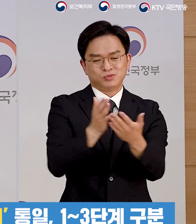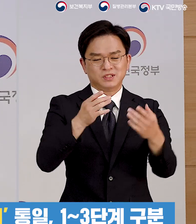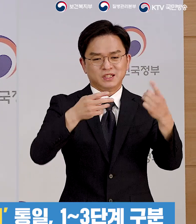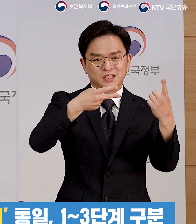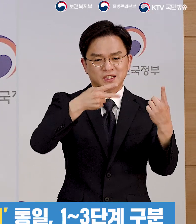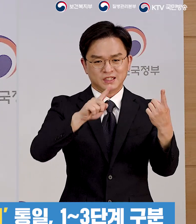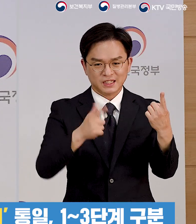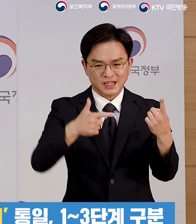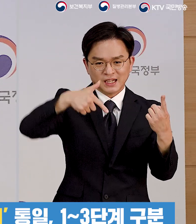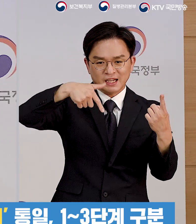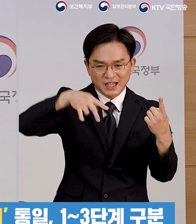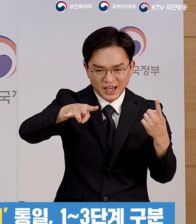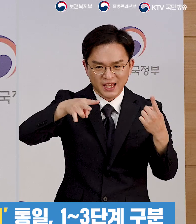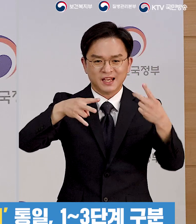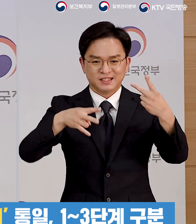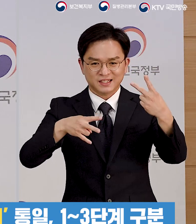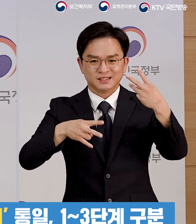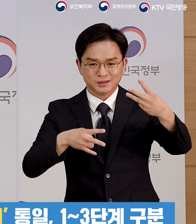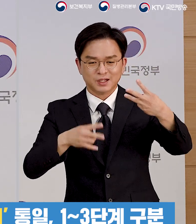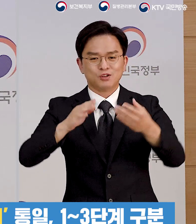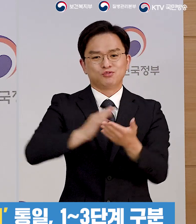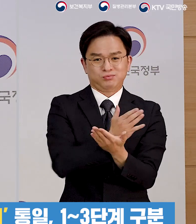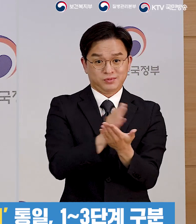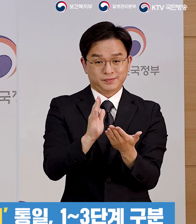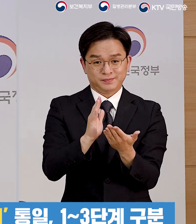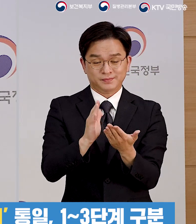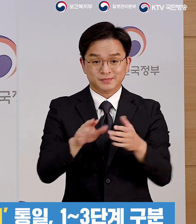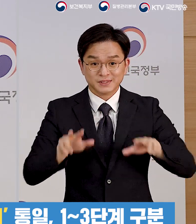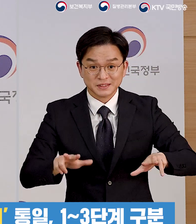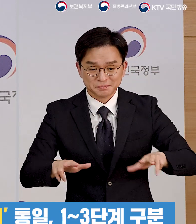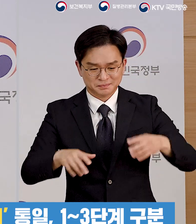따라 1, 2, 3단계로 구분하였습니다.